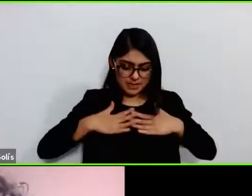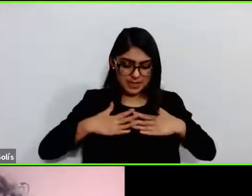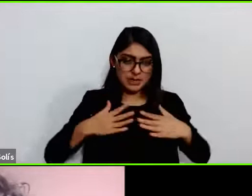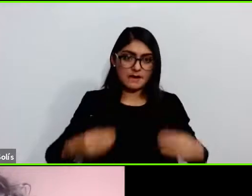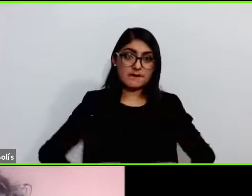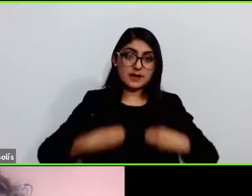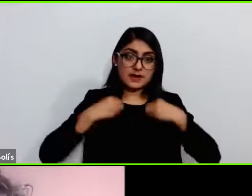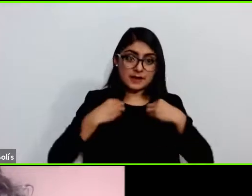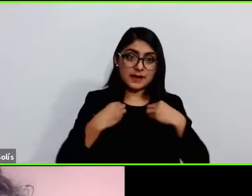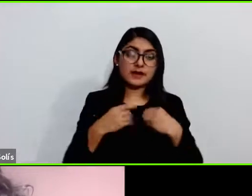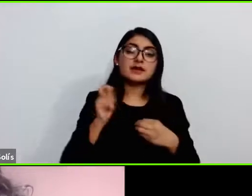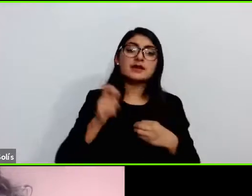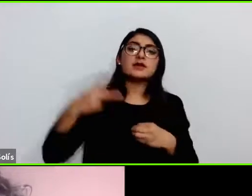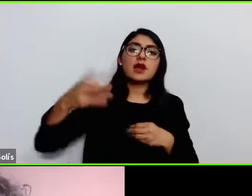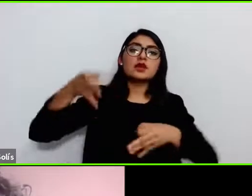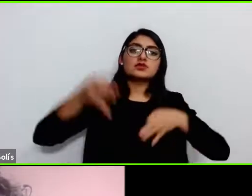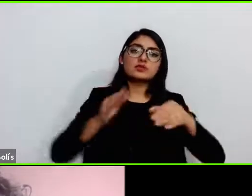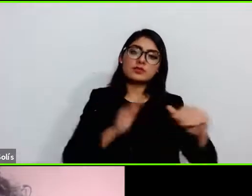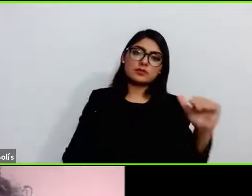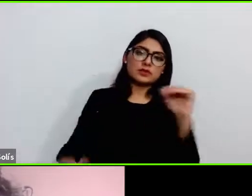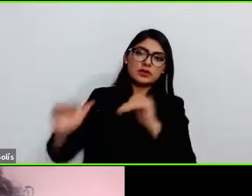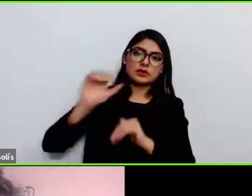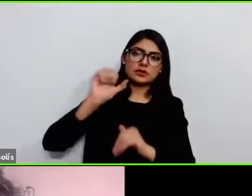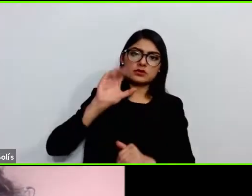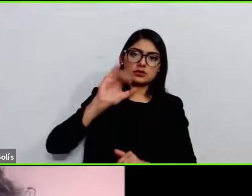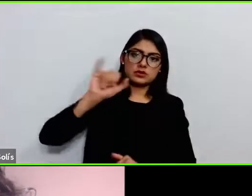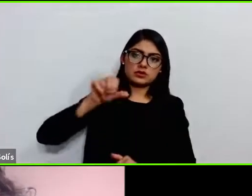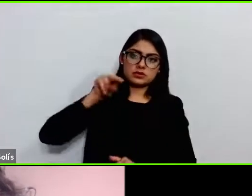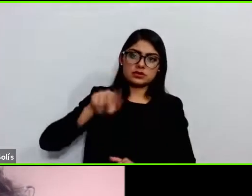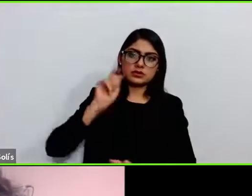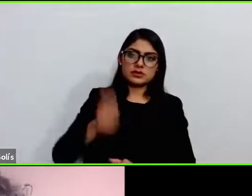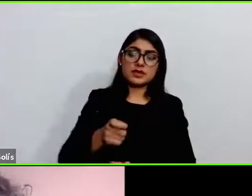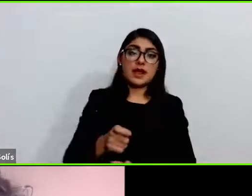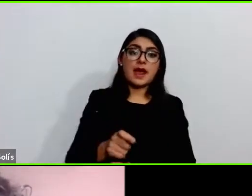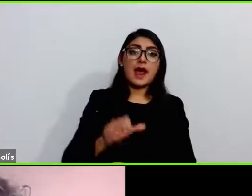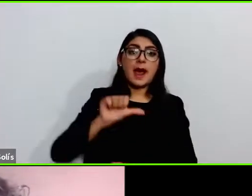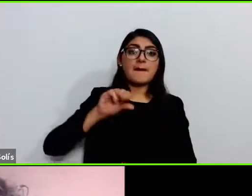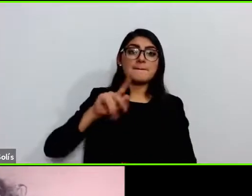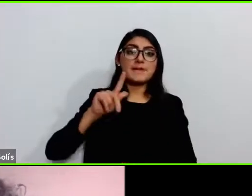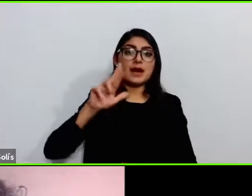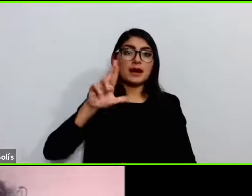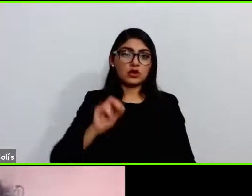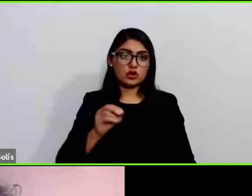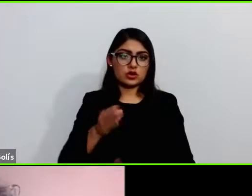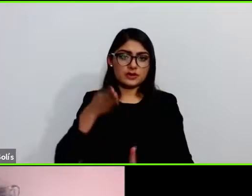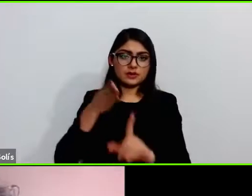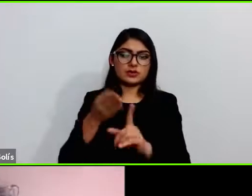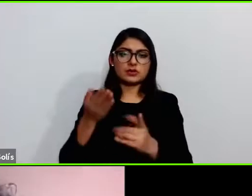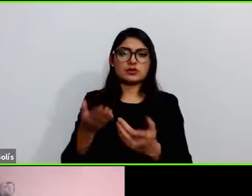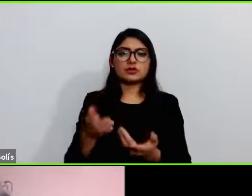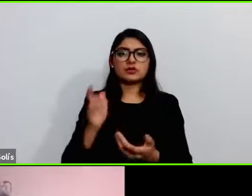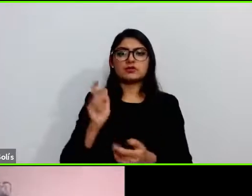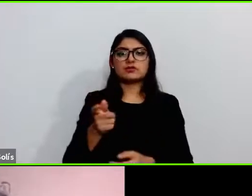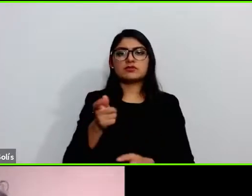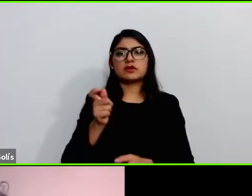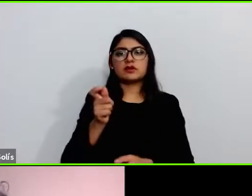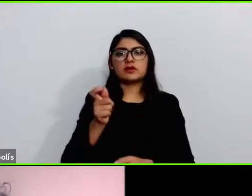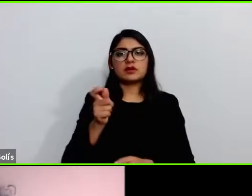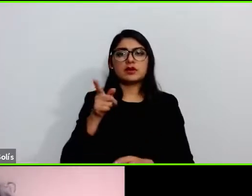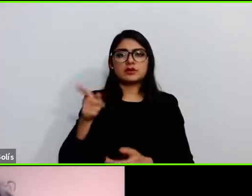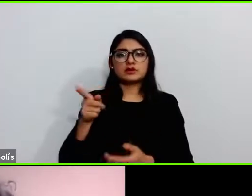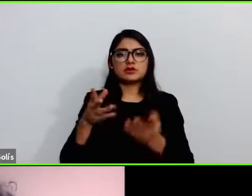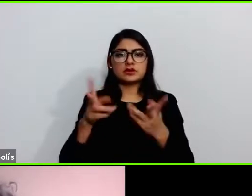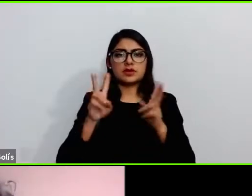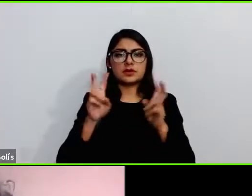Suprema Corte en una sentencia, el amparo directo 6-2008, sobre diversidad sexual. Pero luego ha sido utilizado en muchas